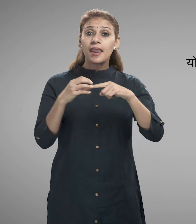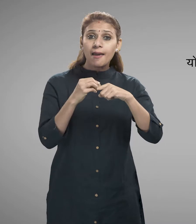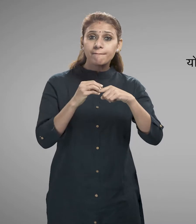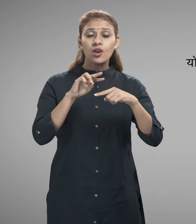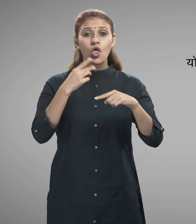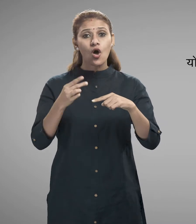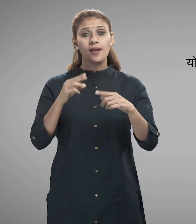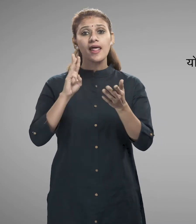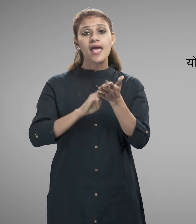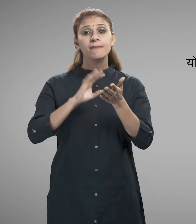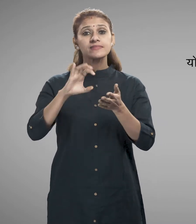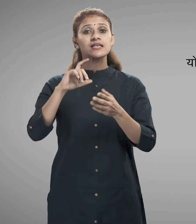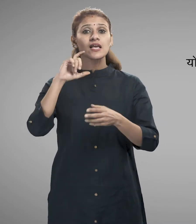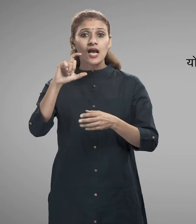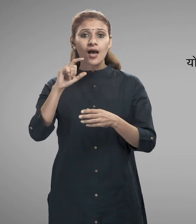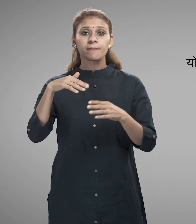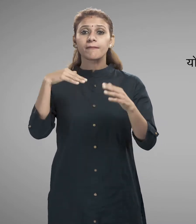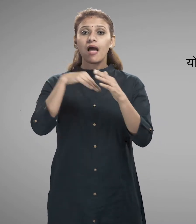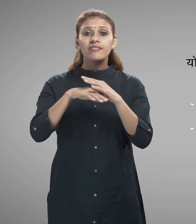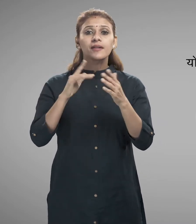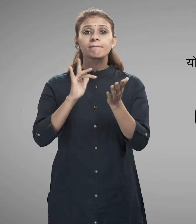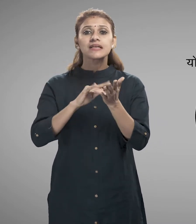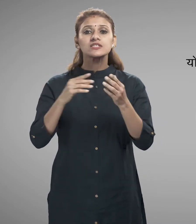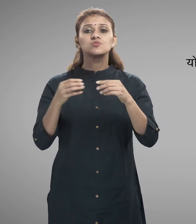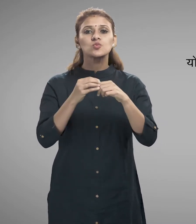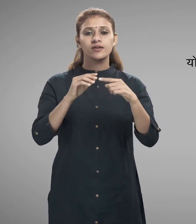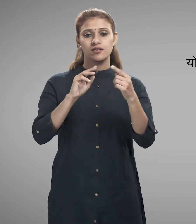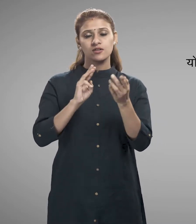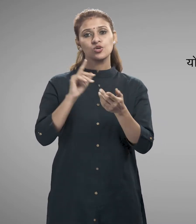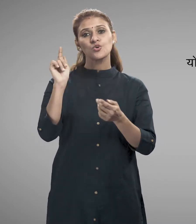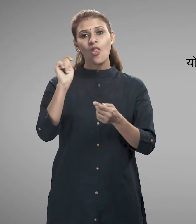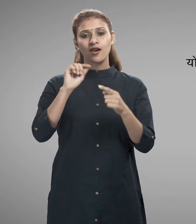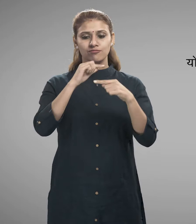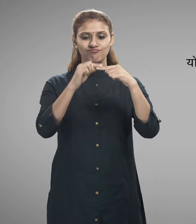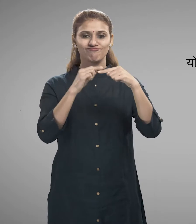टैम्पॉन या मेंस्ट्रुअल कप को योनि मार्ग के अंदर बैठाना होता है।